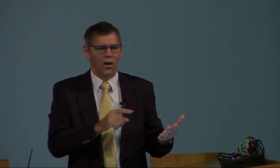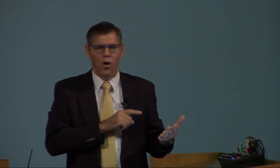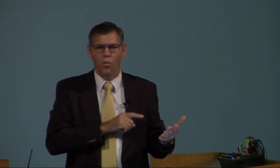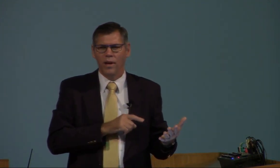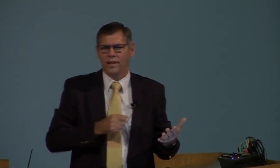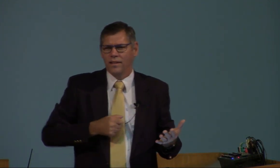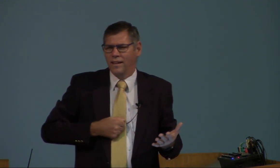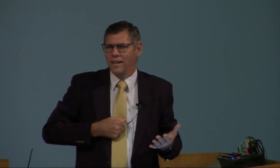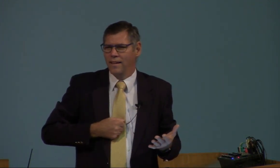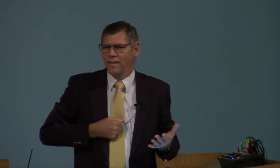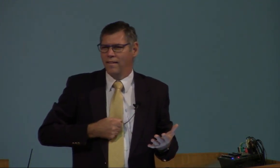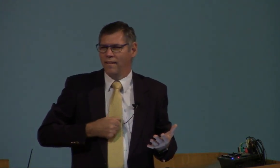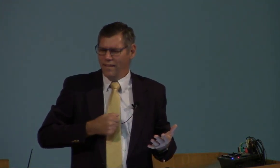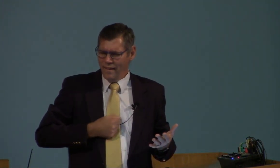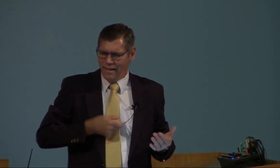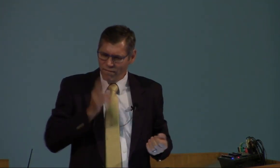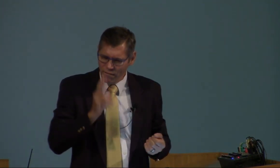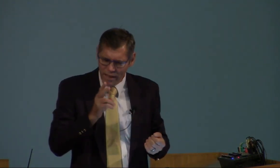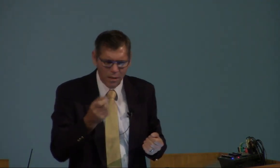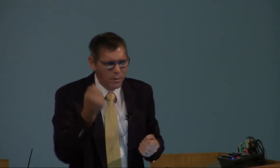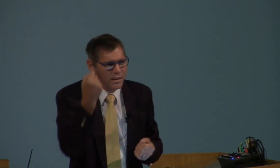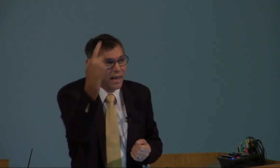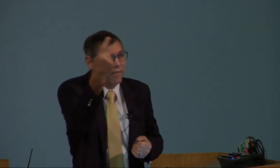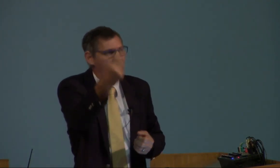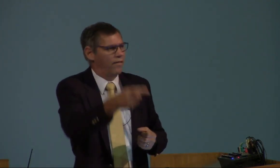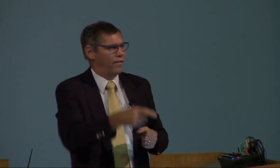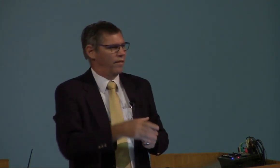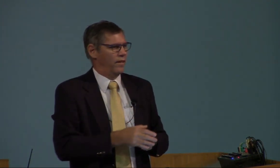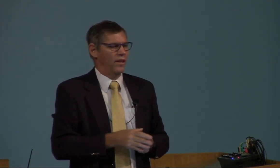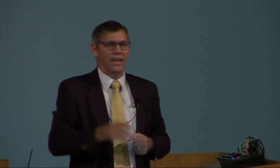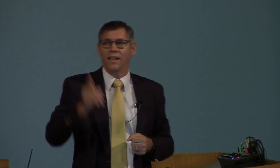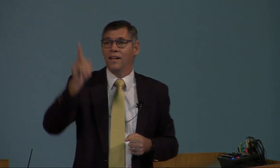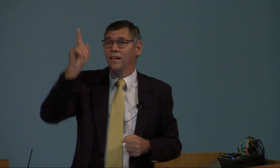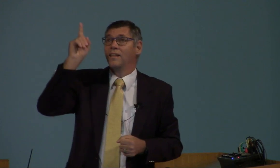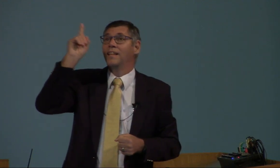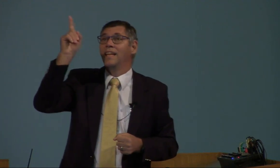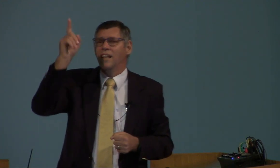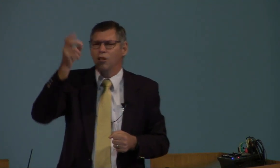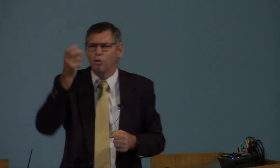Omdat die Here besef, die Here soek,